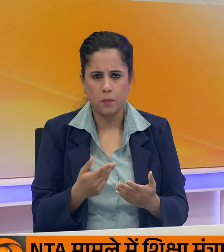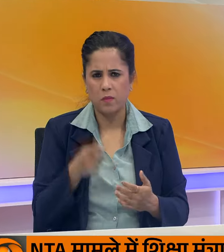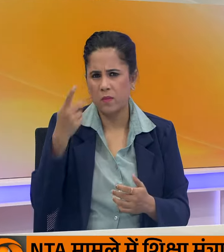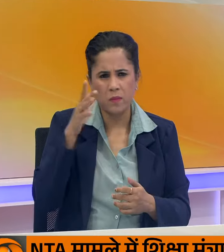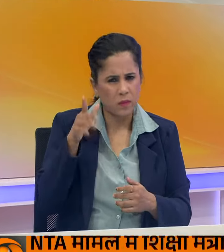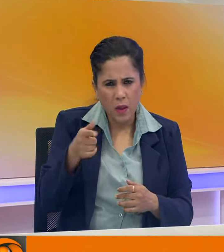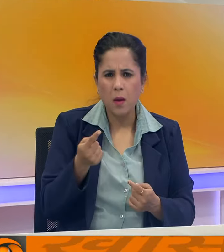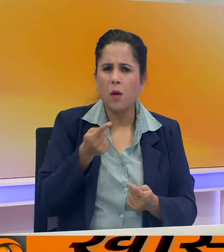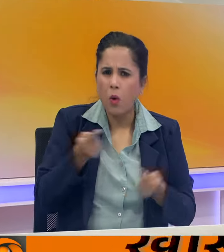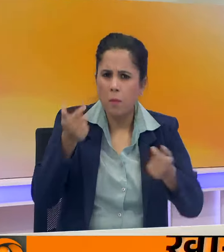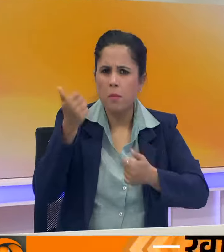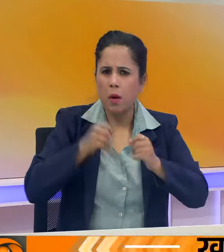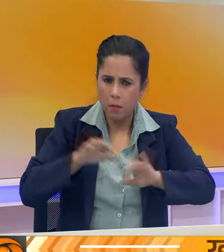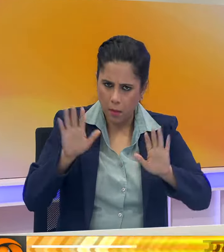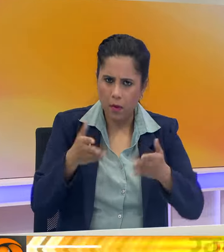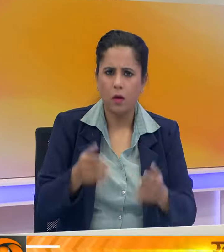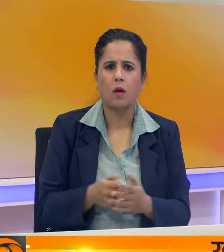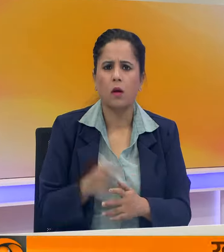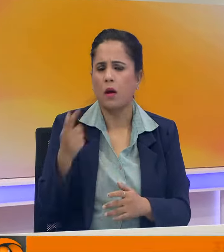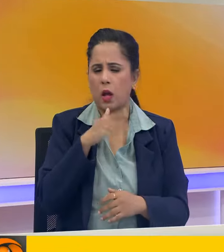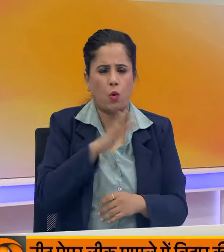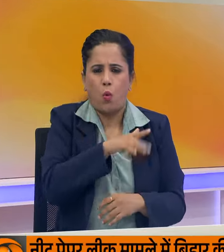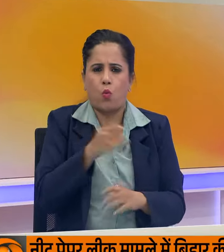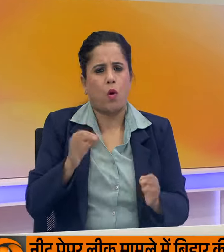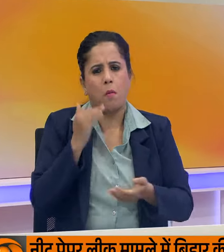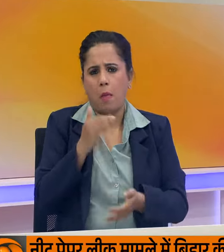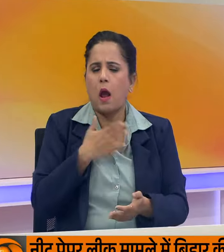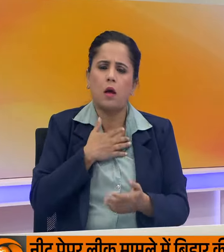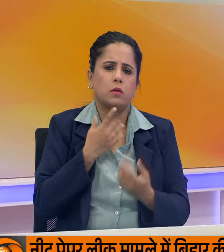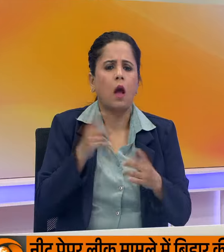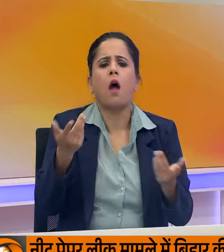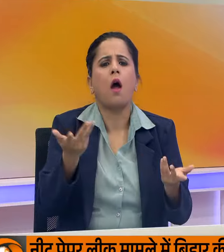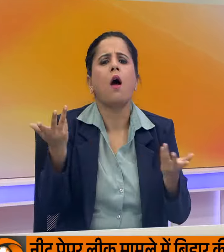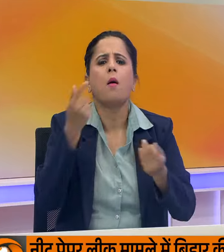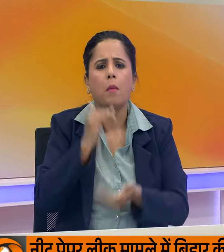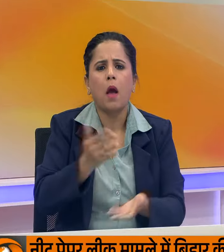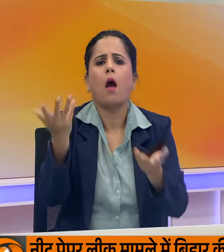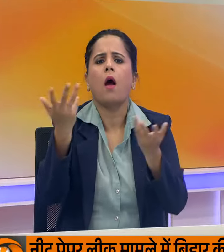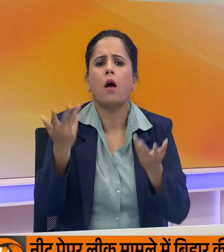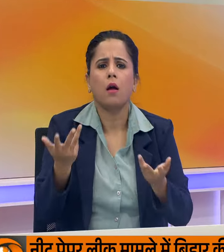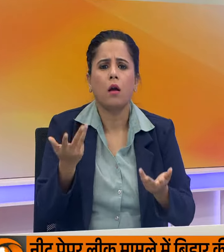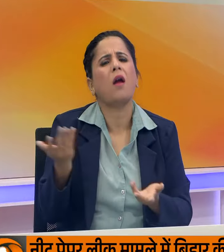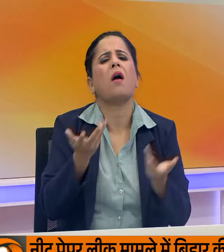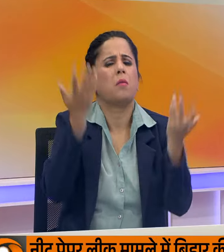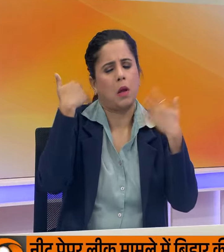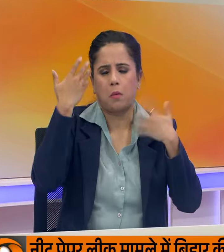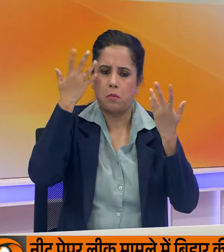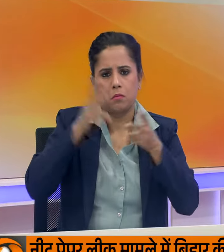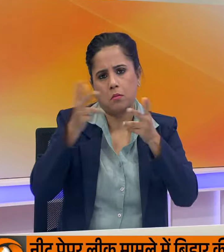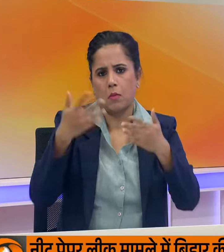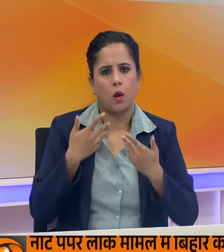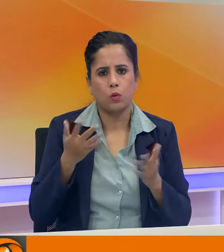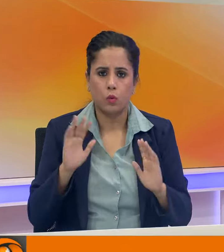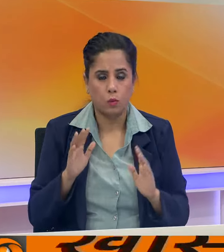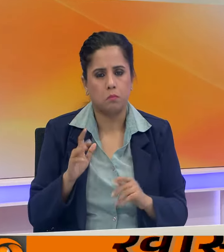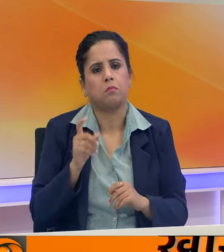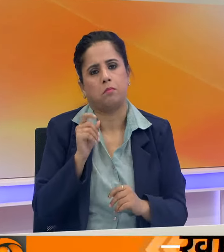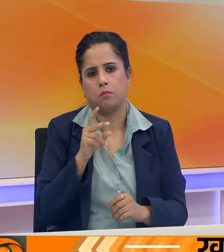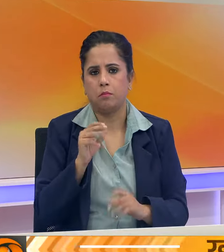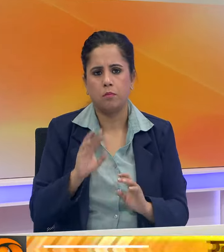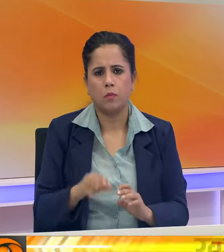इनकी है संपता हैना इनका हाथ नहीं है नहीं कहां है अभी सीप जी कहा है हम नहीं बता सकते हैं